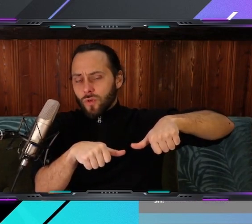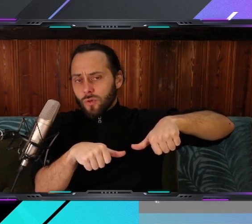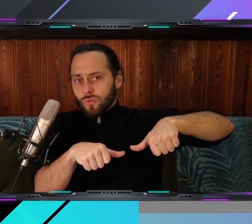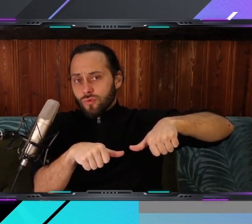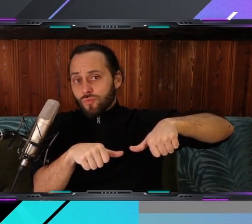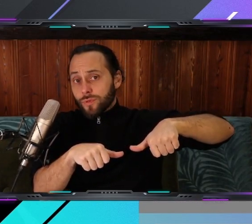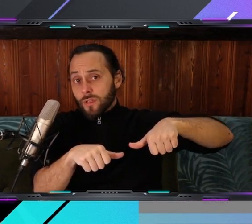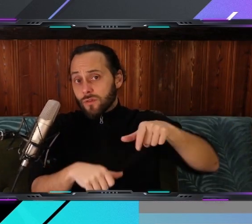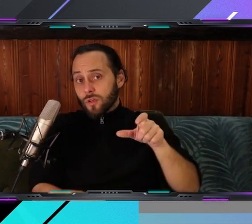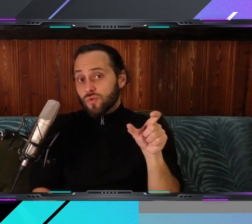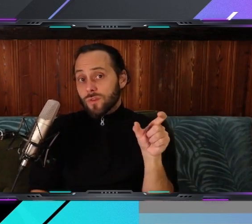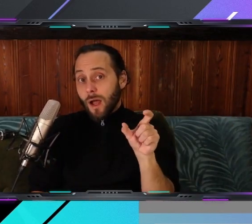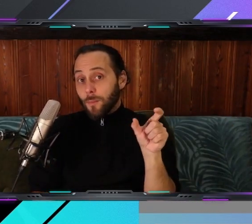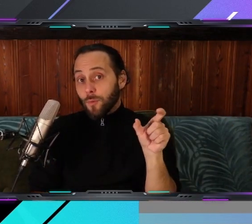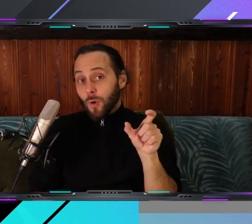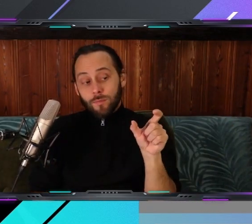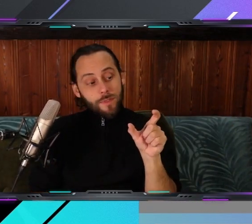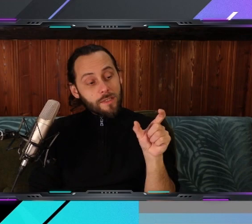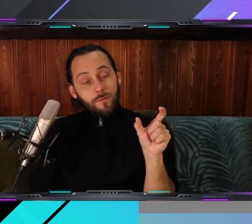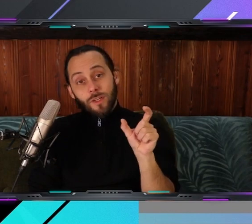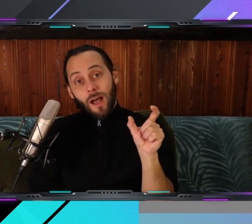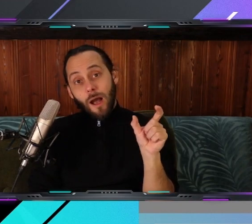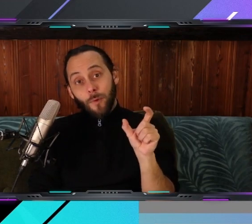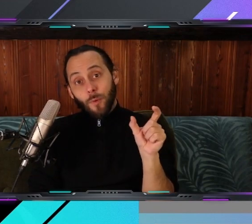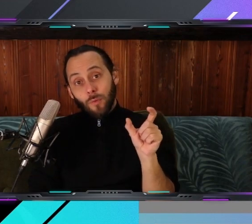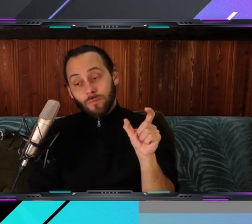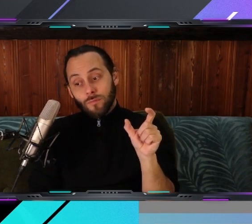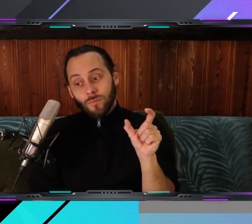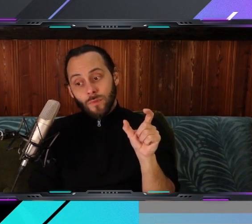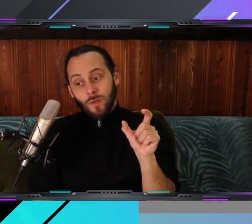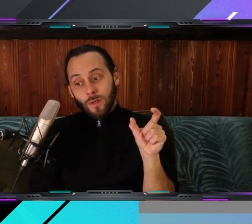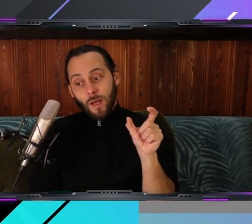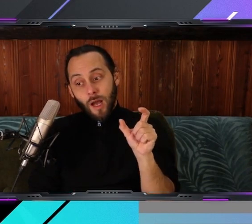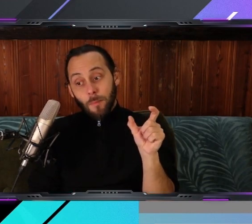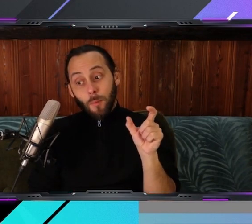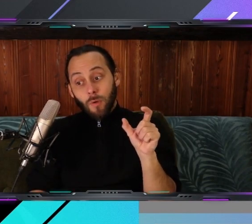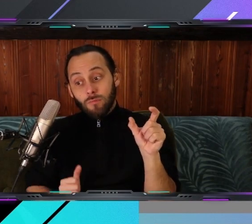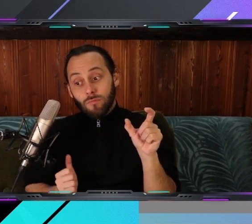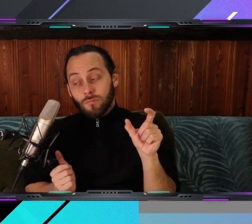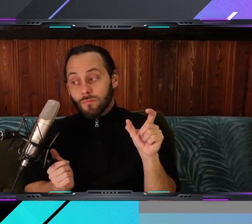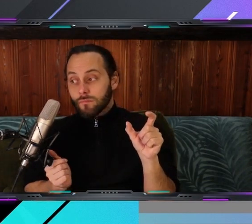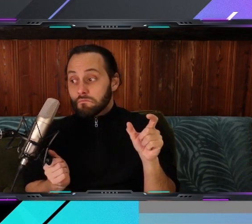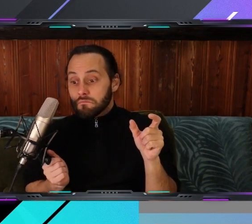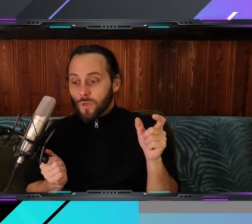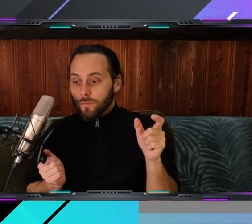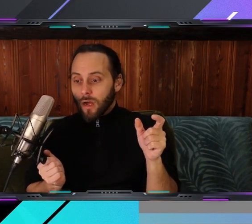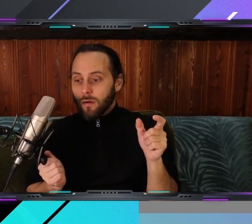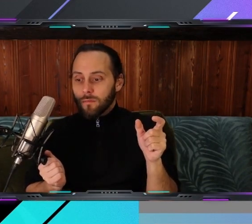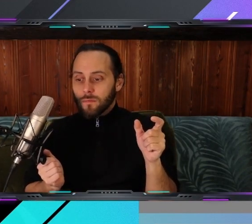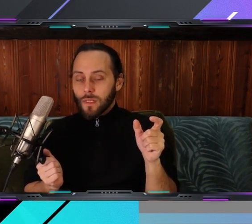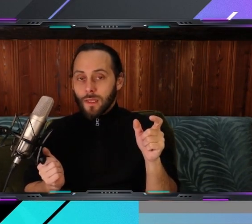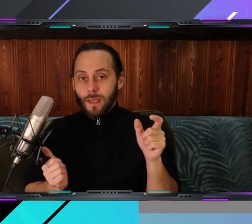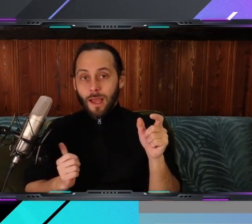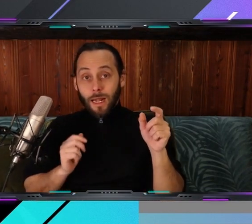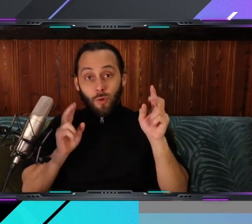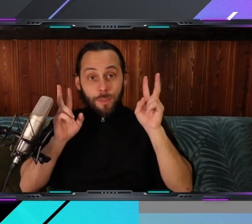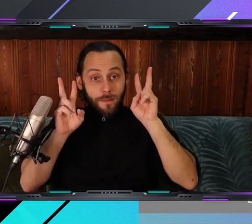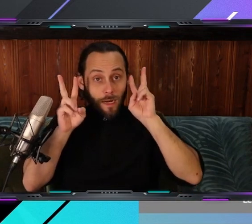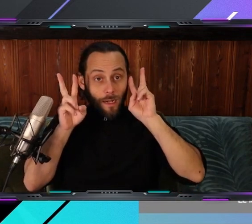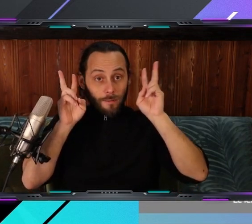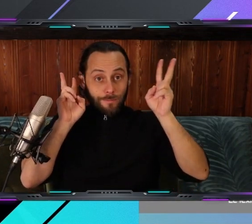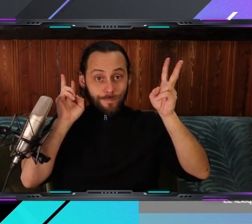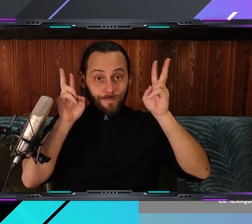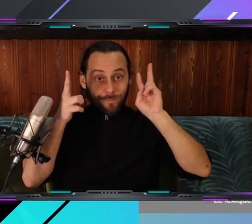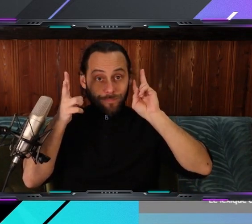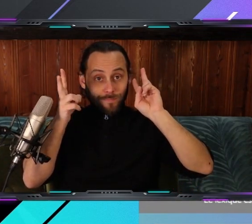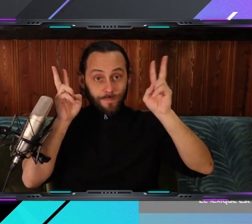Quelque temps, peut-être ce sera juste un moment. Ça veut dire un moment. Un moment. On verra. À